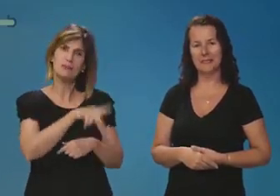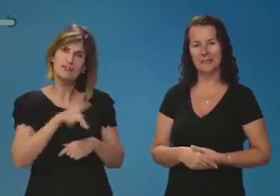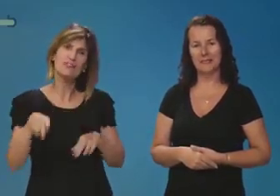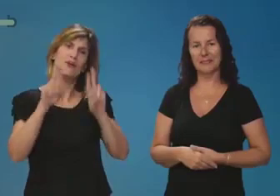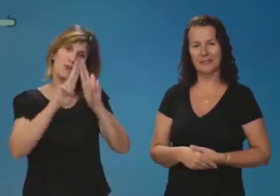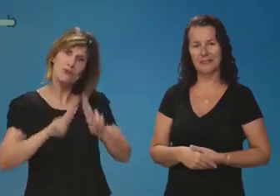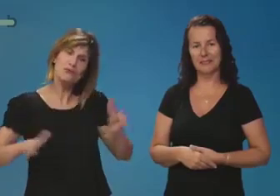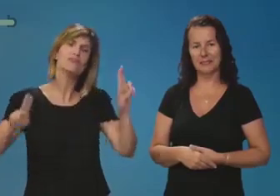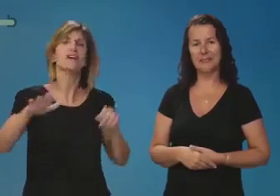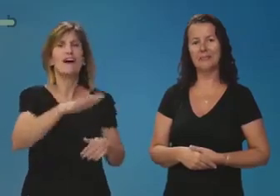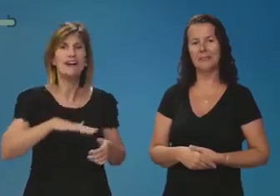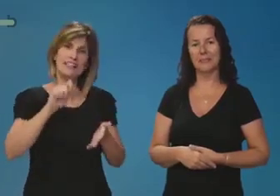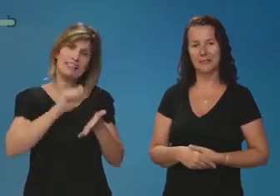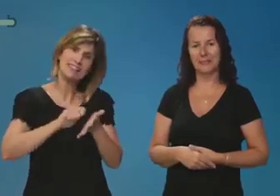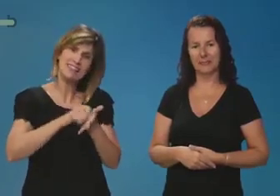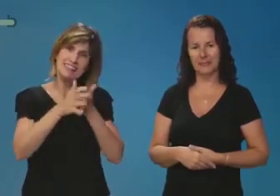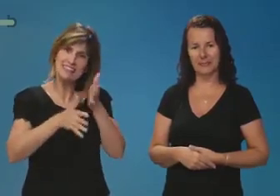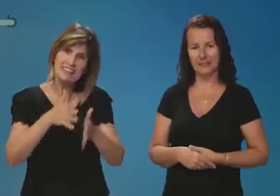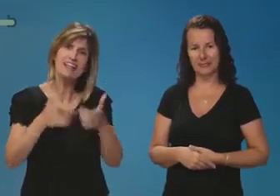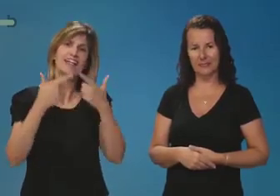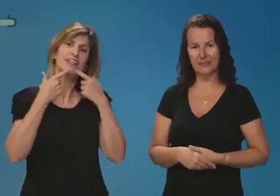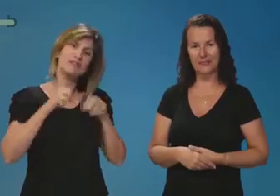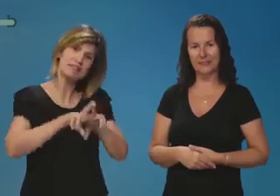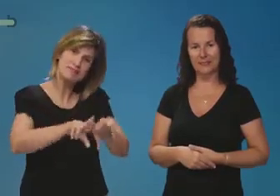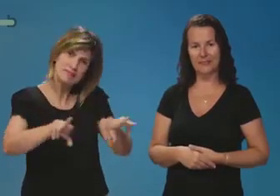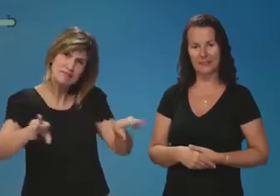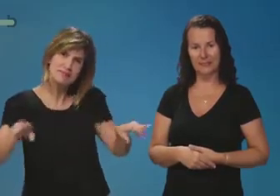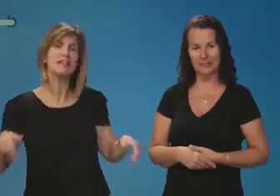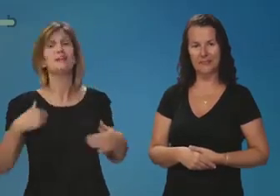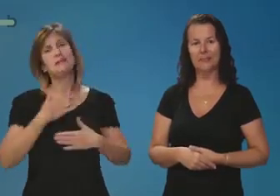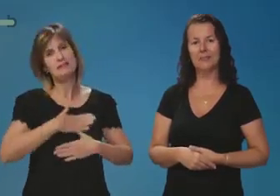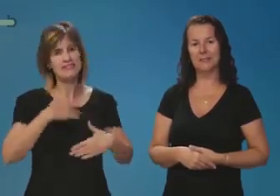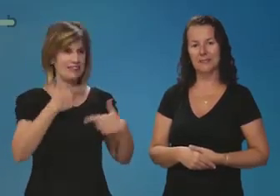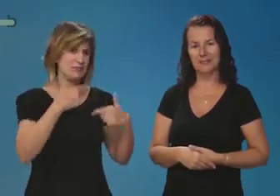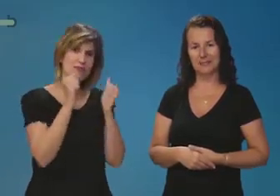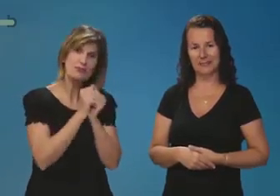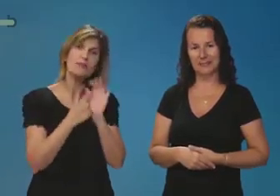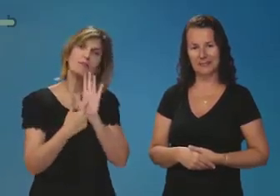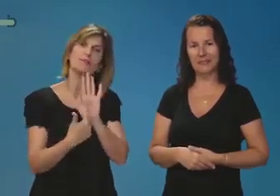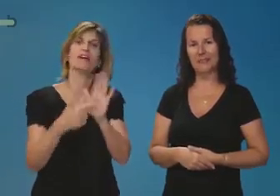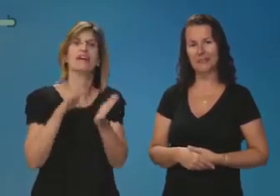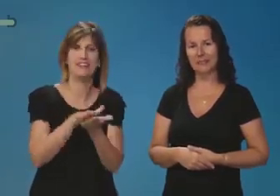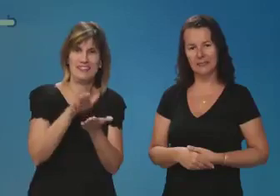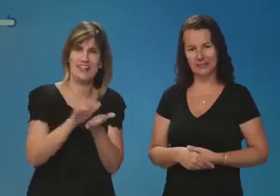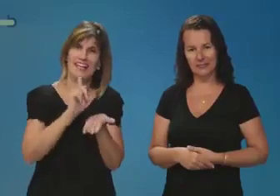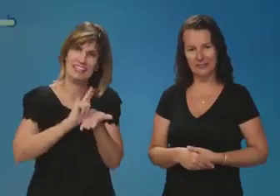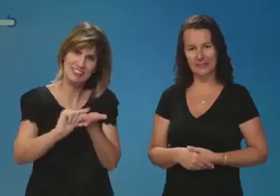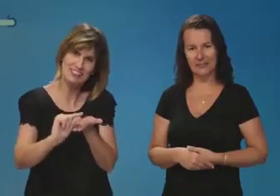de escrita de sinais e linguística em geral. É um prazer estar aqui trabalhando com a Ronice na apresentação deste